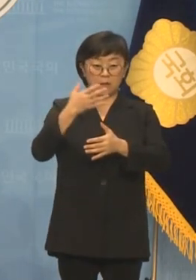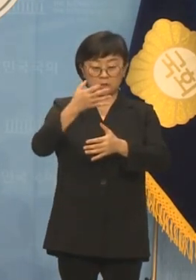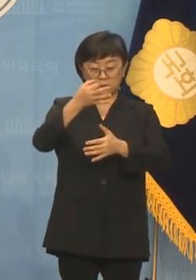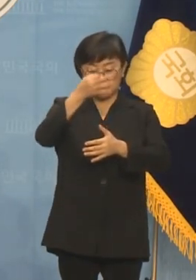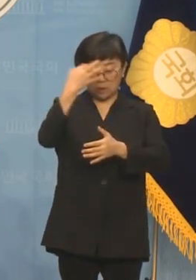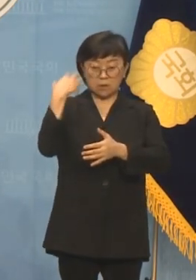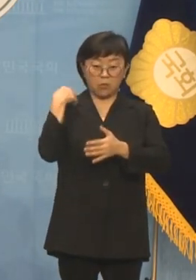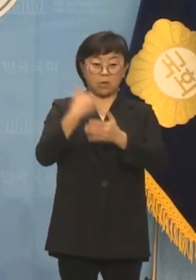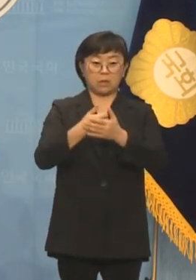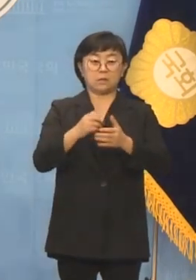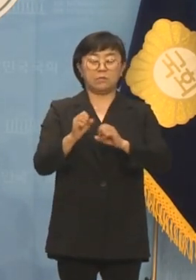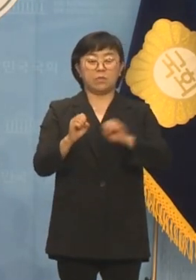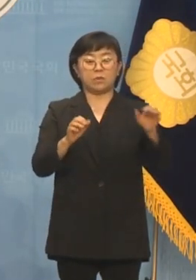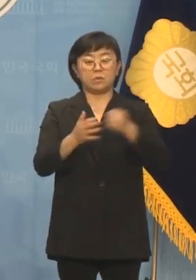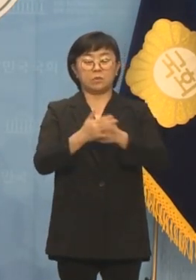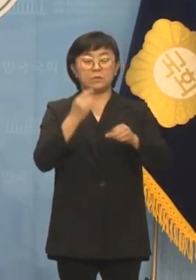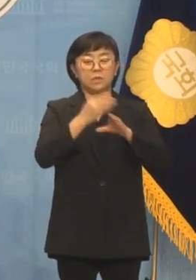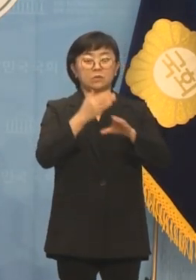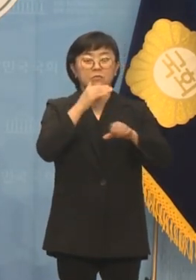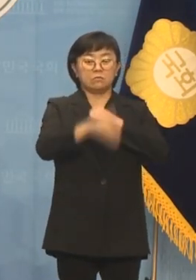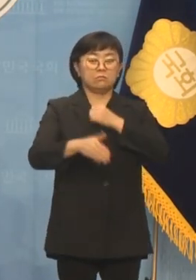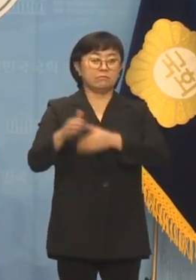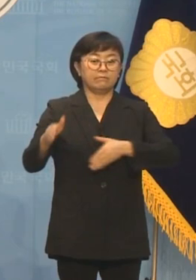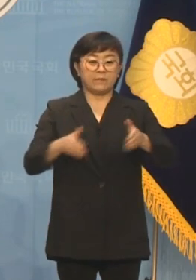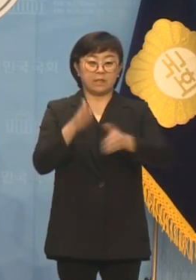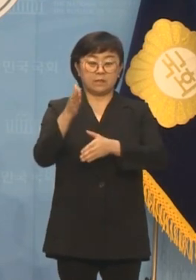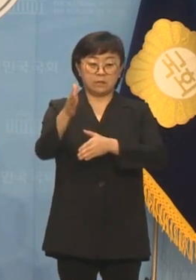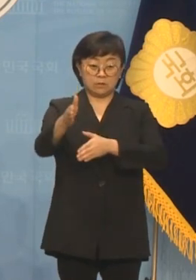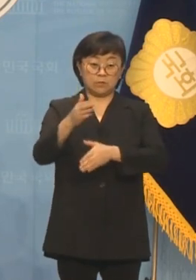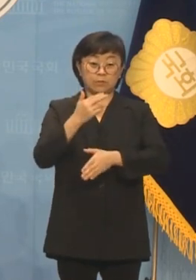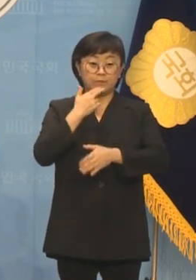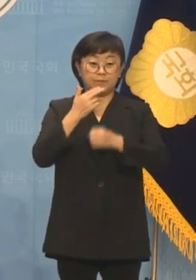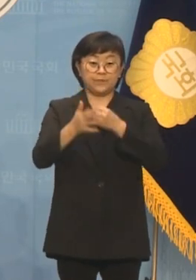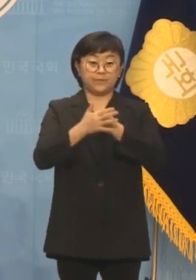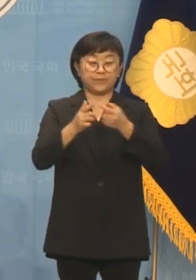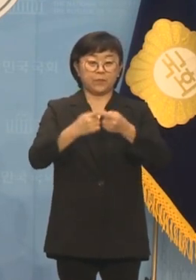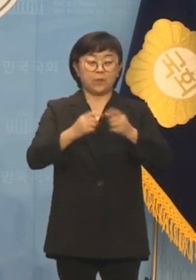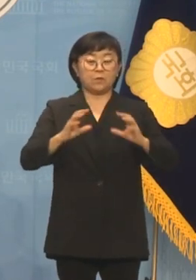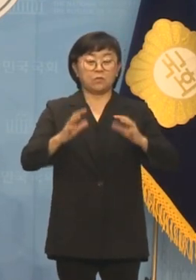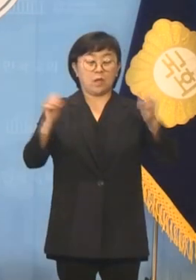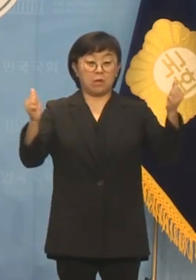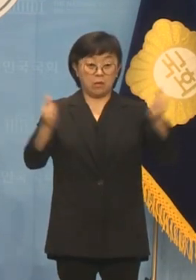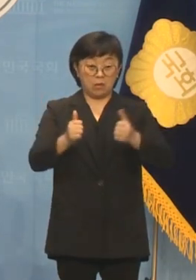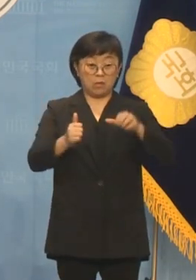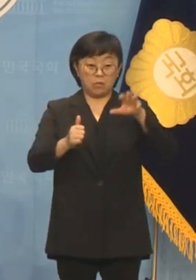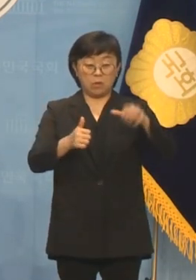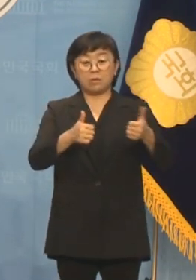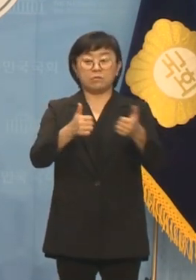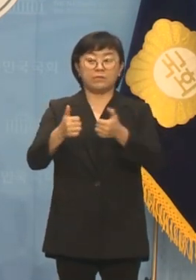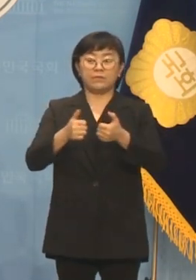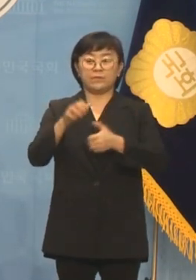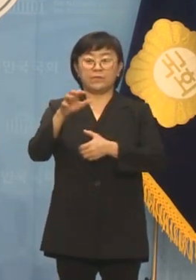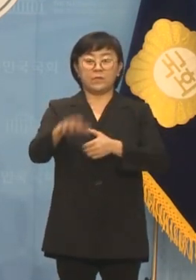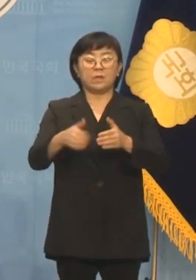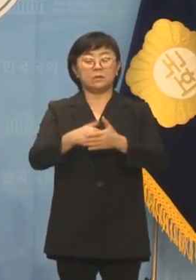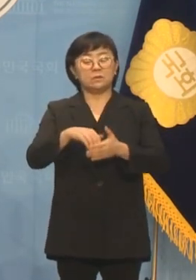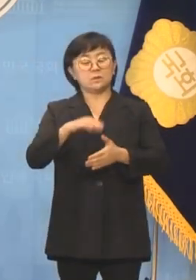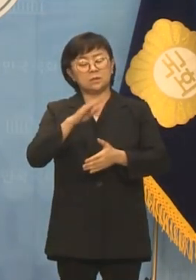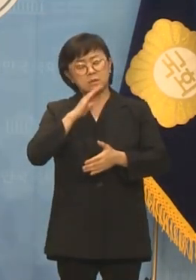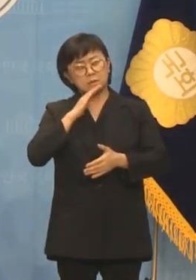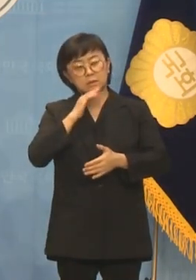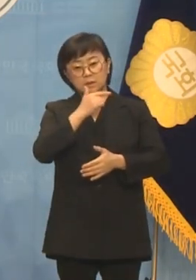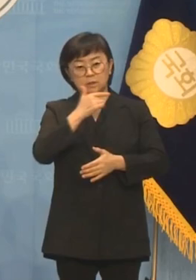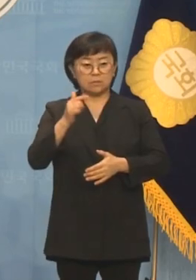상실했고 민주주의는 길을 잃었습니다. 민의의 전당이어야 할 국회 본회의장은 여과 없이